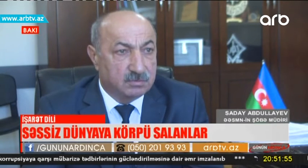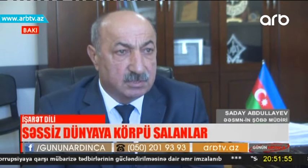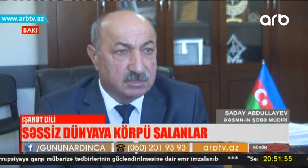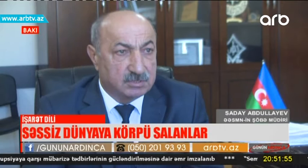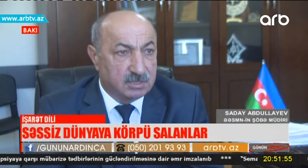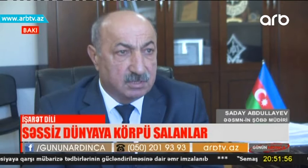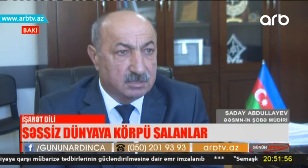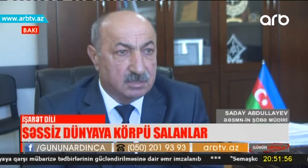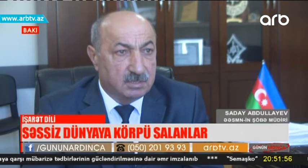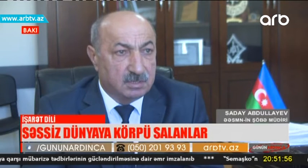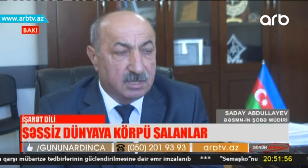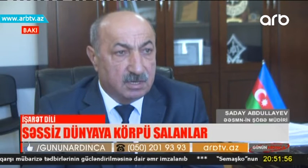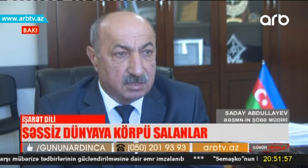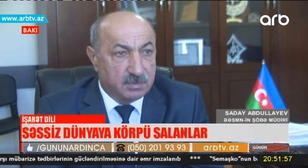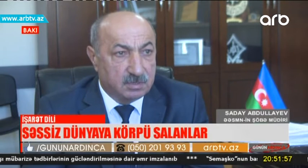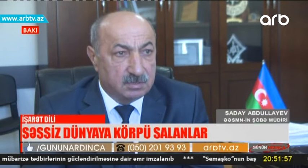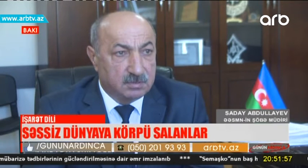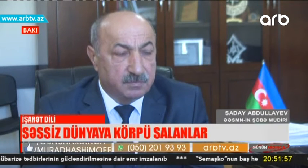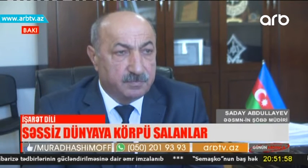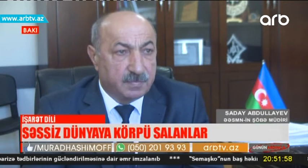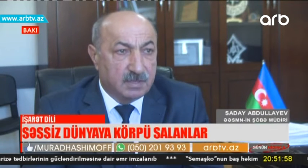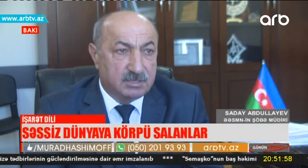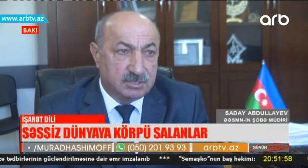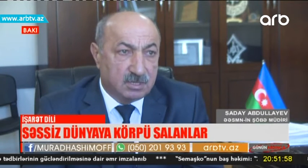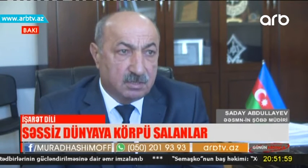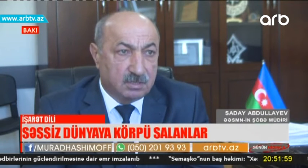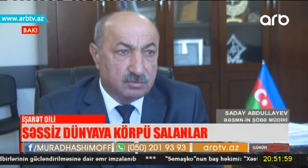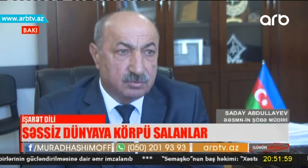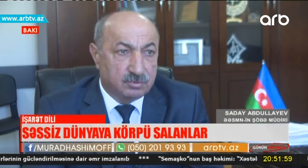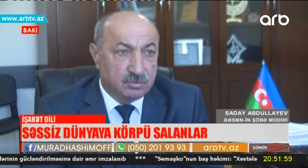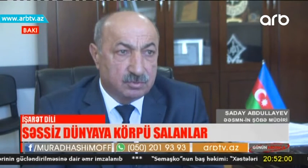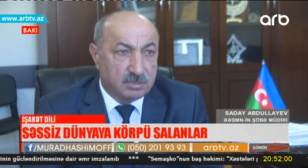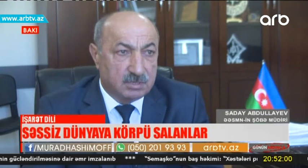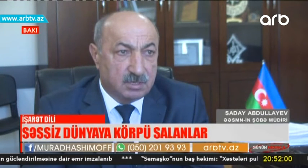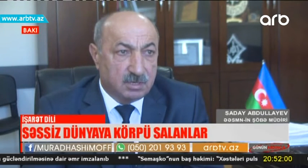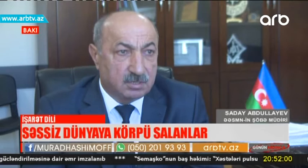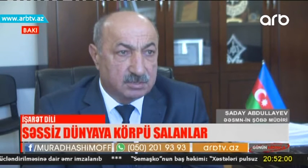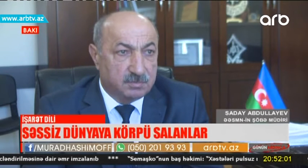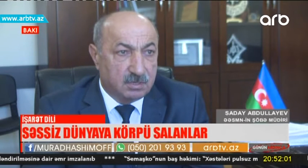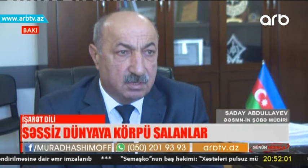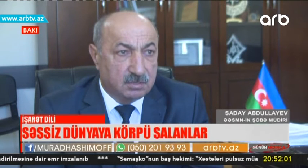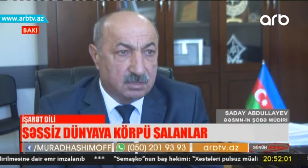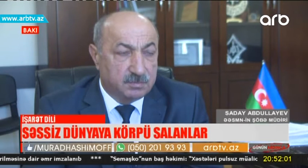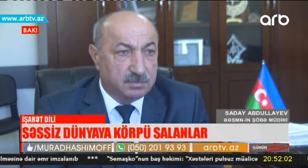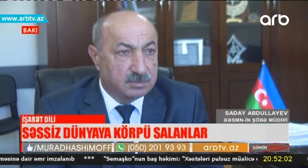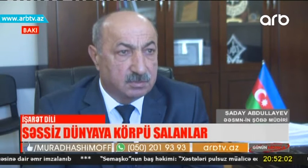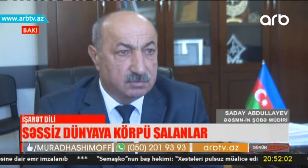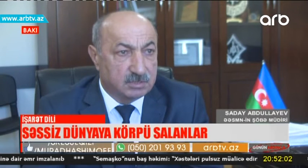18 yaşına qədər təyinət aparılır. İkinci halda da, üçüncü, dördüncü dərəcəli ağır eşitmə hallarında da birbaşa 18